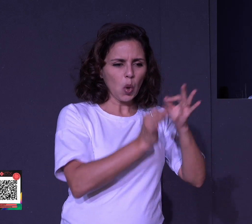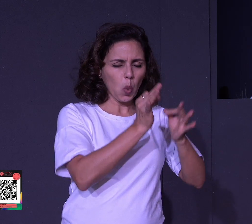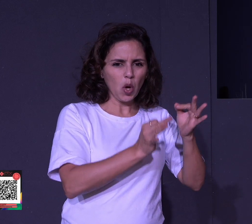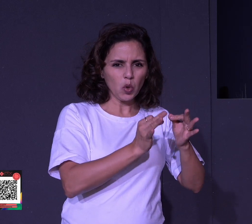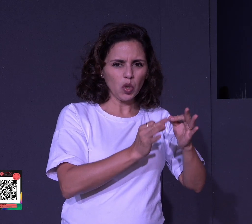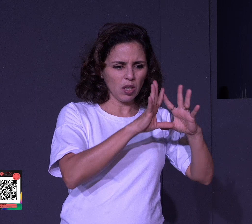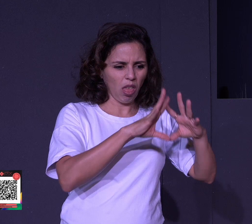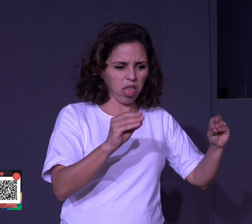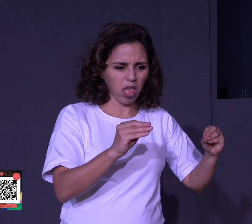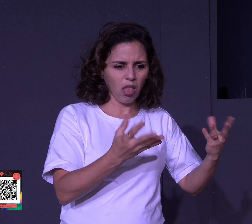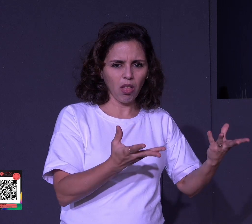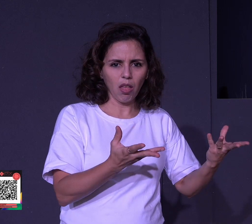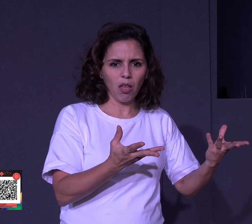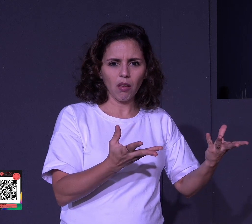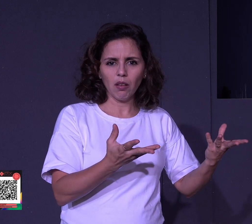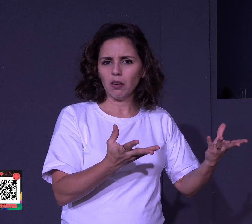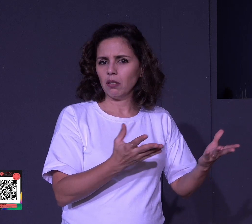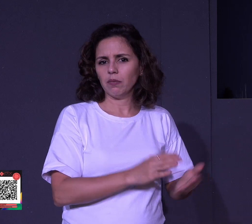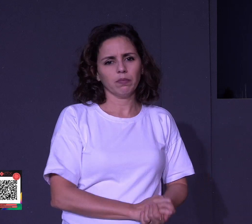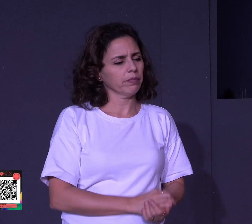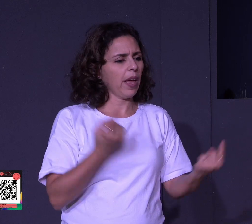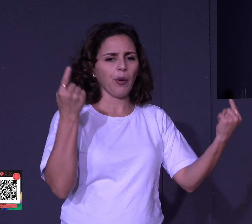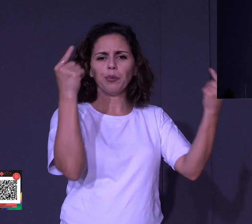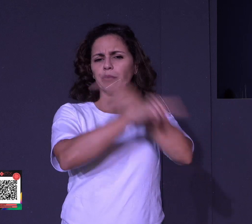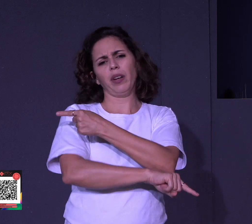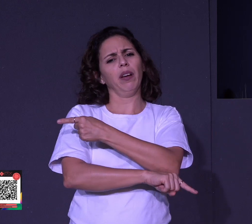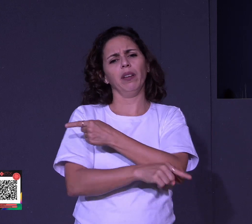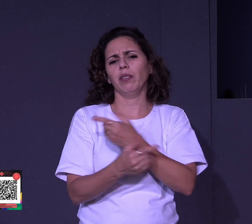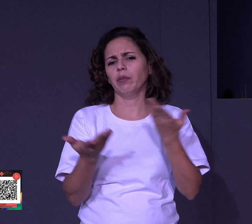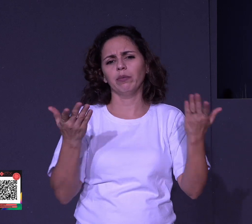à justiça e à retidão, não pode agradar a Deus.